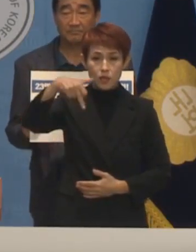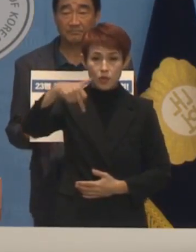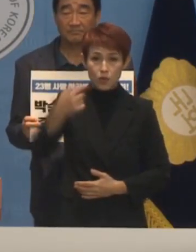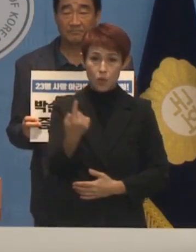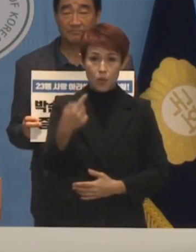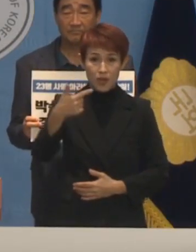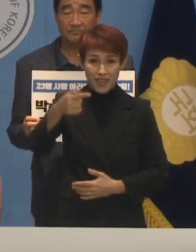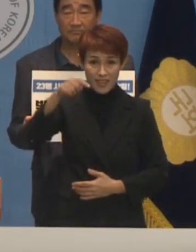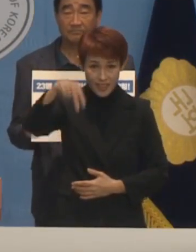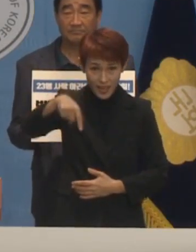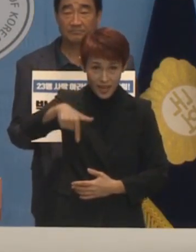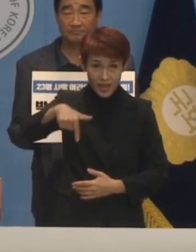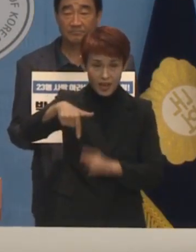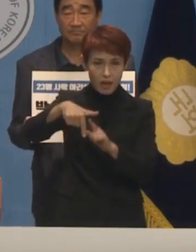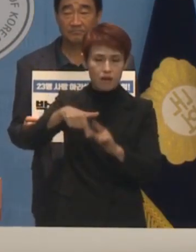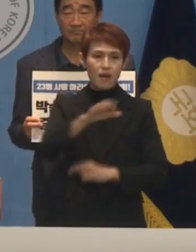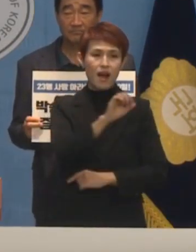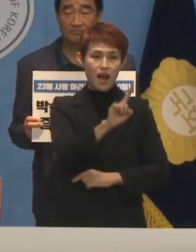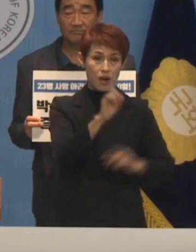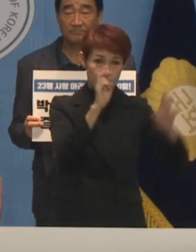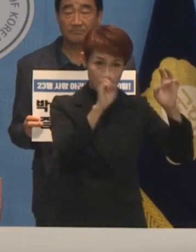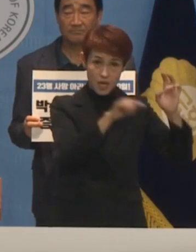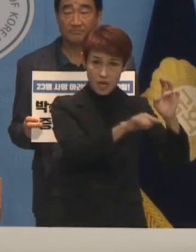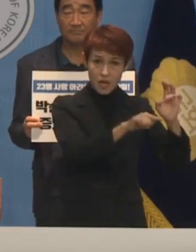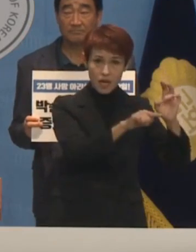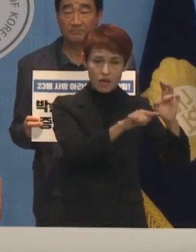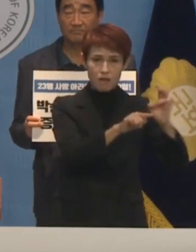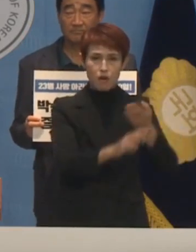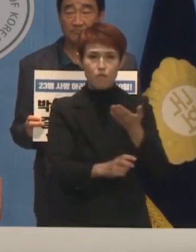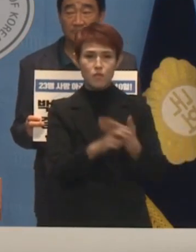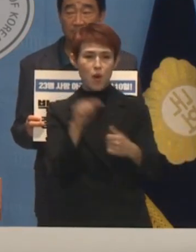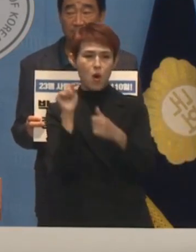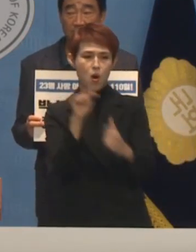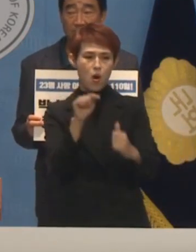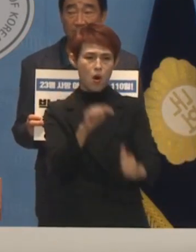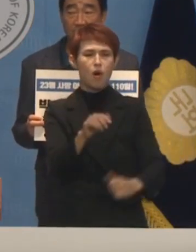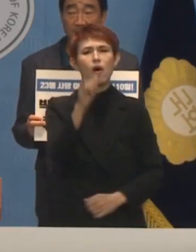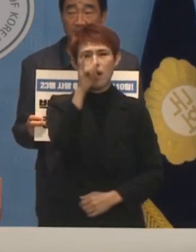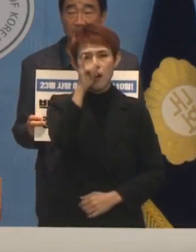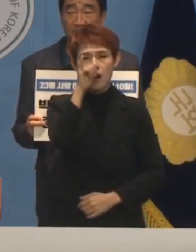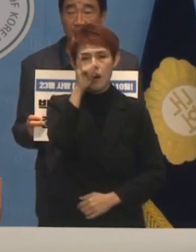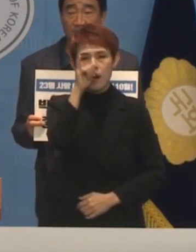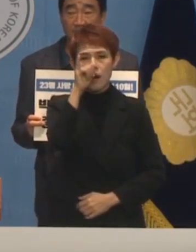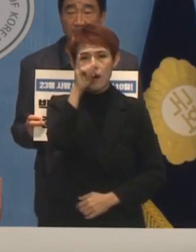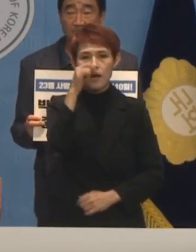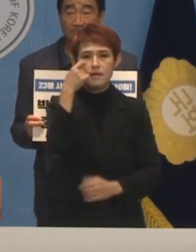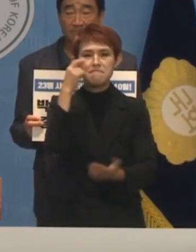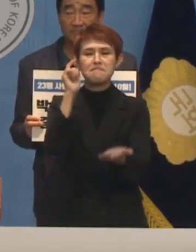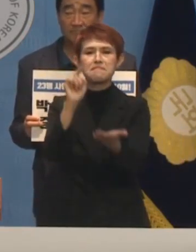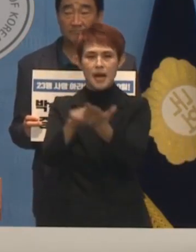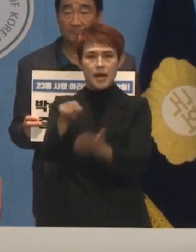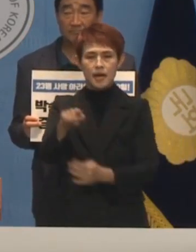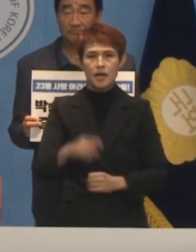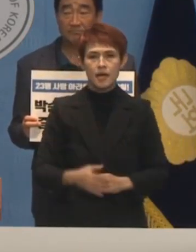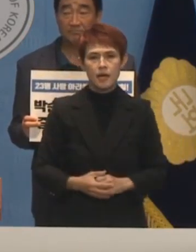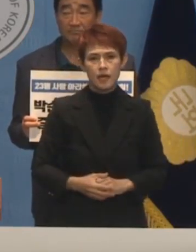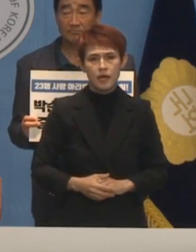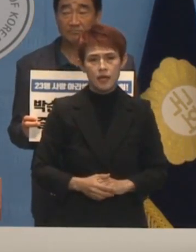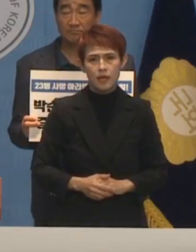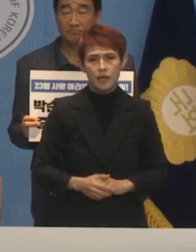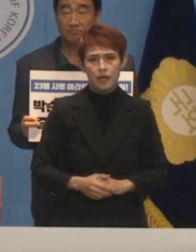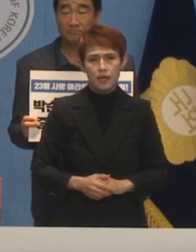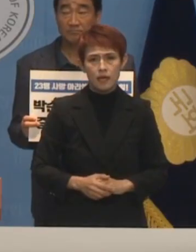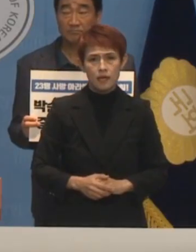대해서 불법적인 부당한 업무 지시들이 있었다라는 게 밝혀졌습니다.